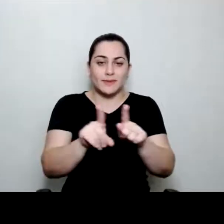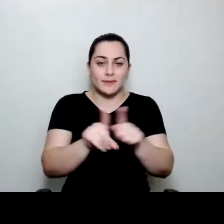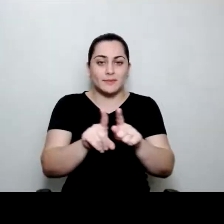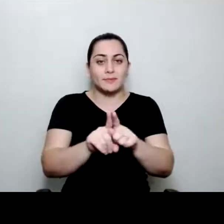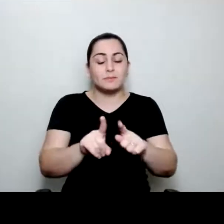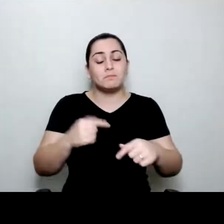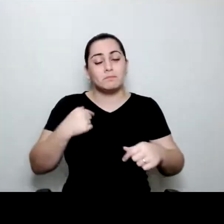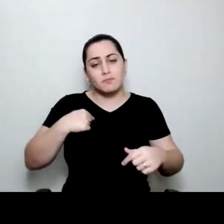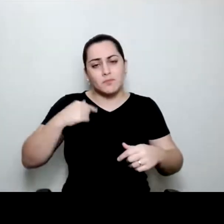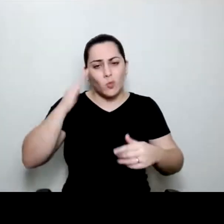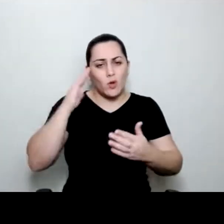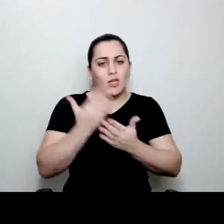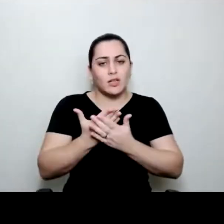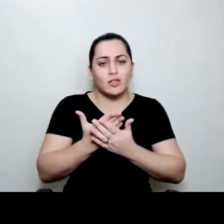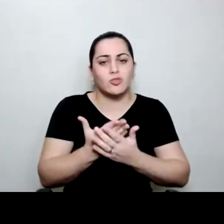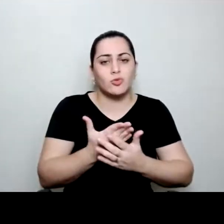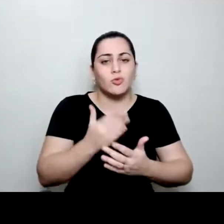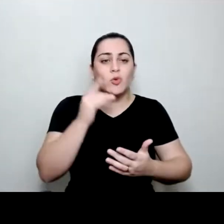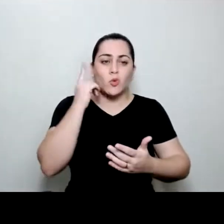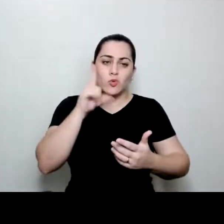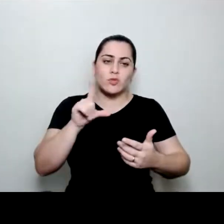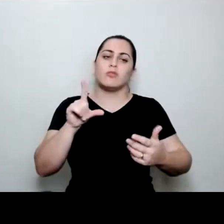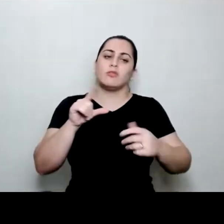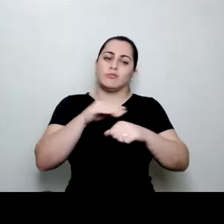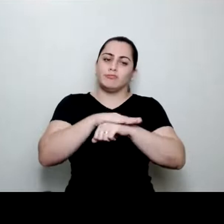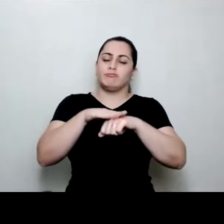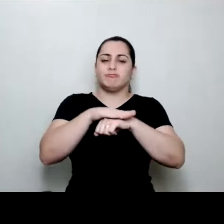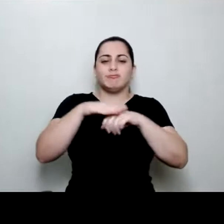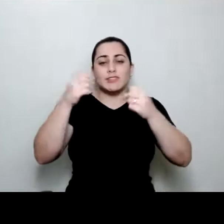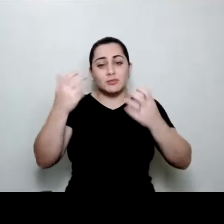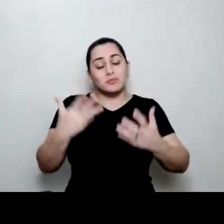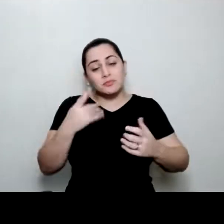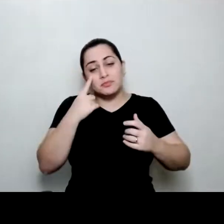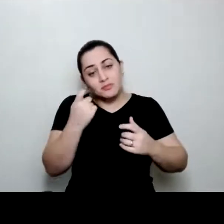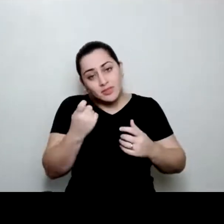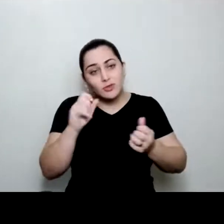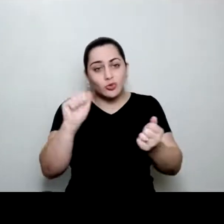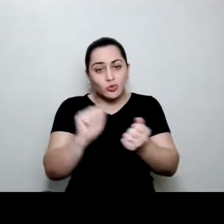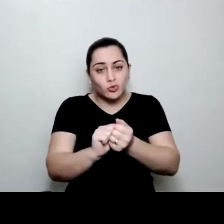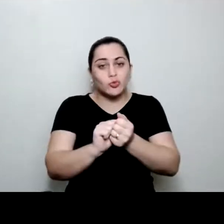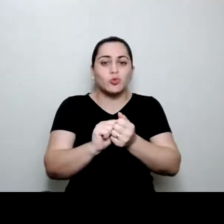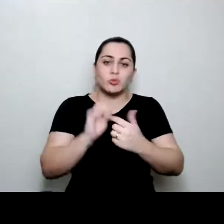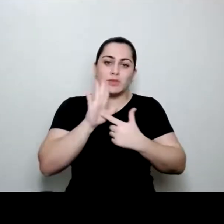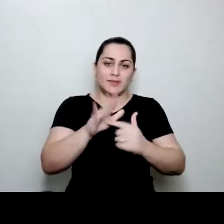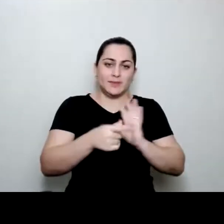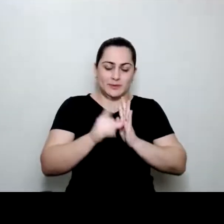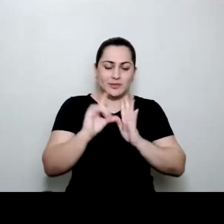vai ser, vou conseguir fazer um diálogo, quem sabe, interessante com a sua apresentação.